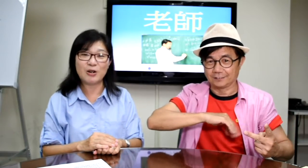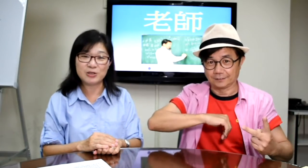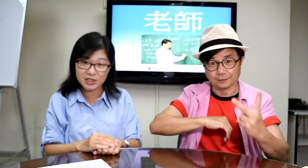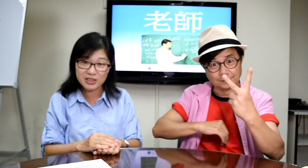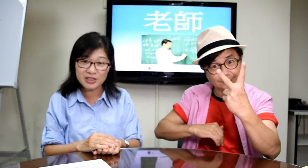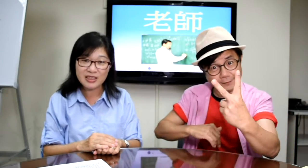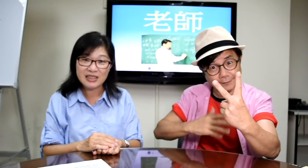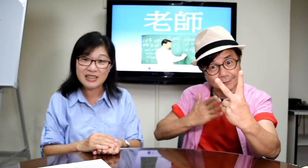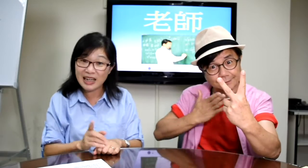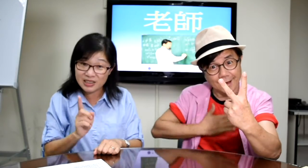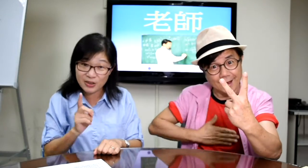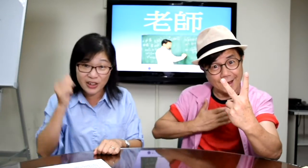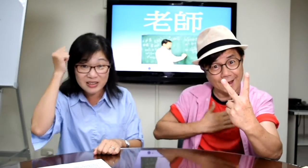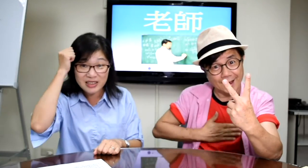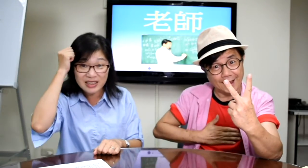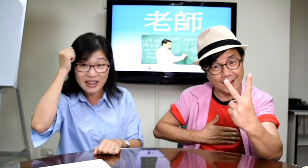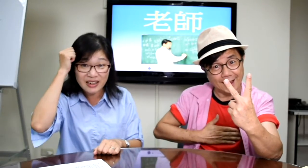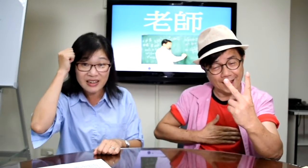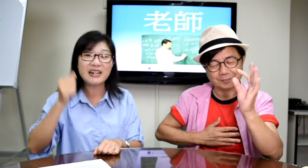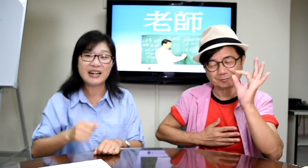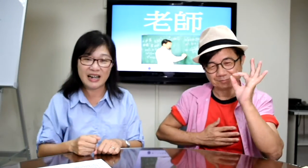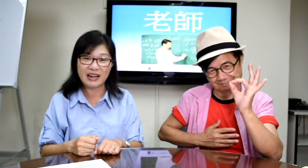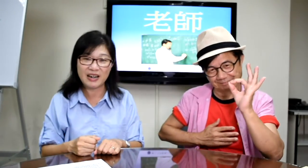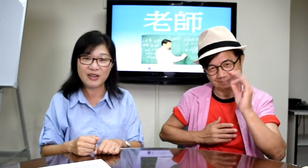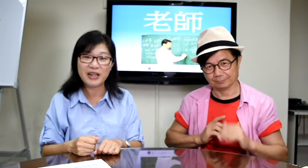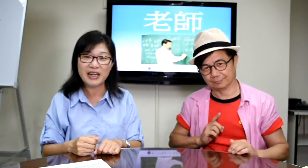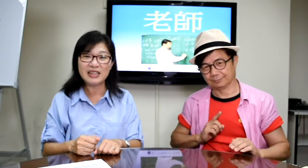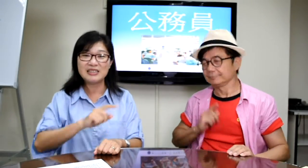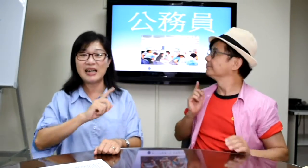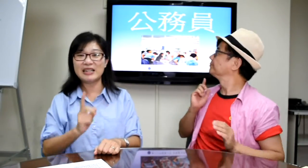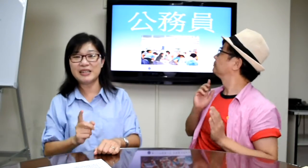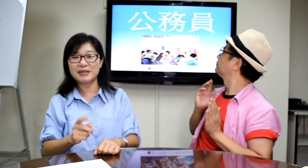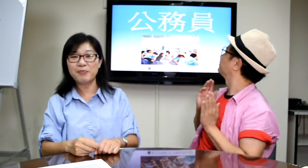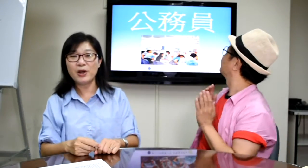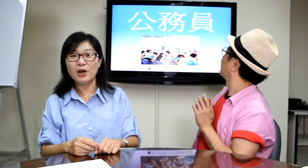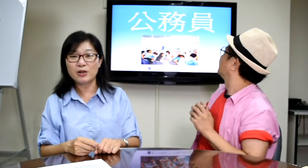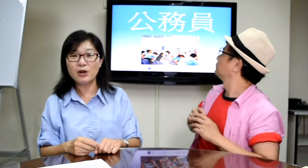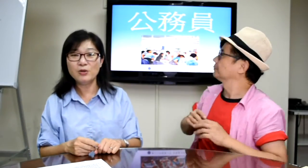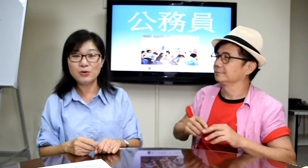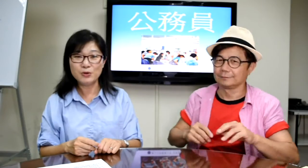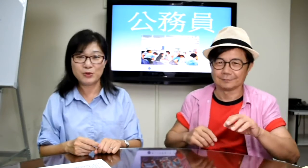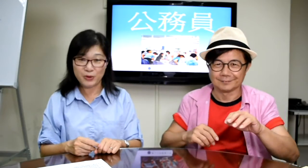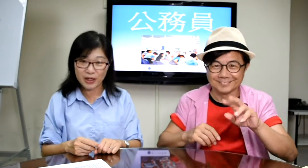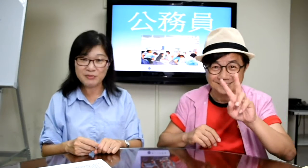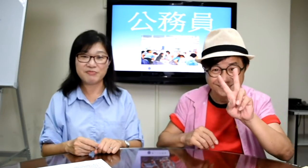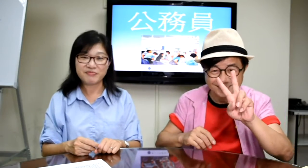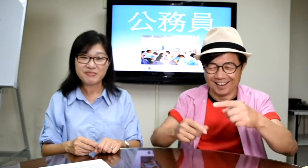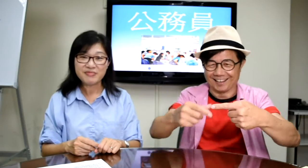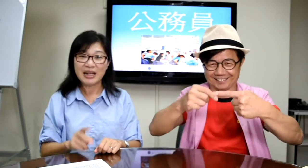师，这两个手语哦，记得哦。好 ，OK， 下一个公务员，两个笔